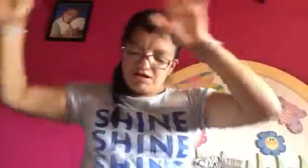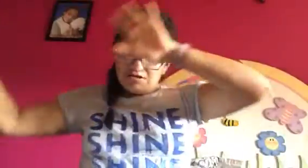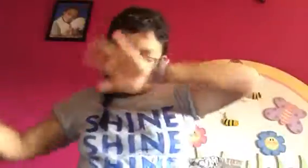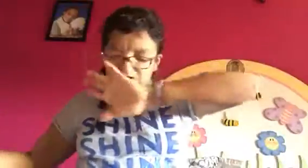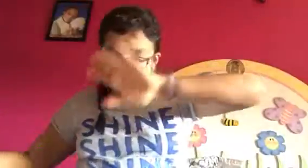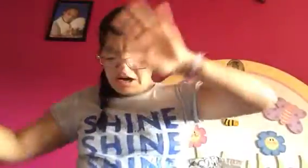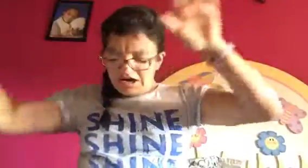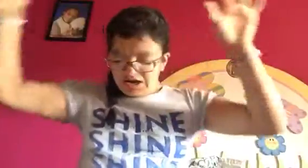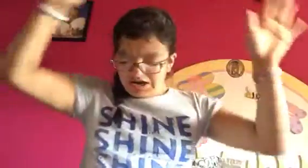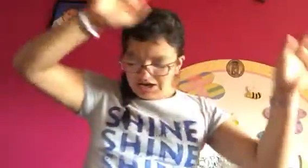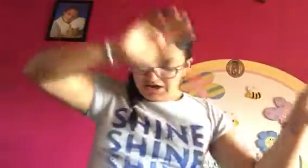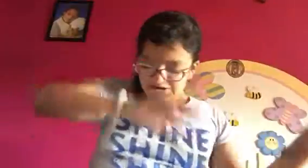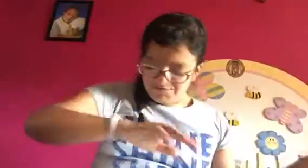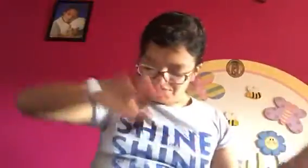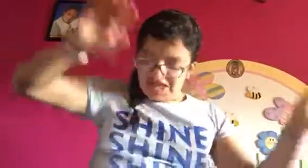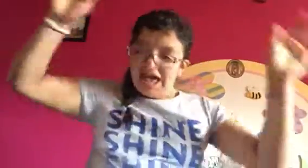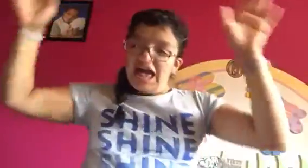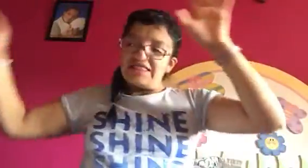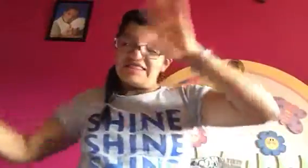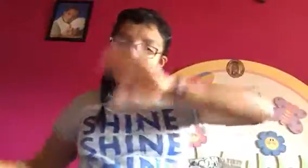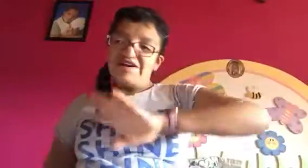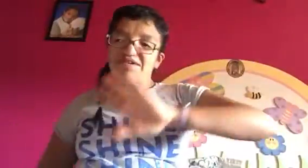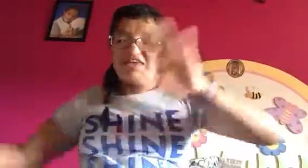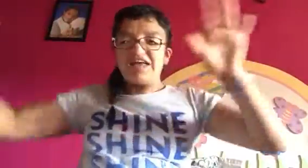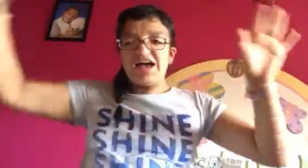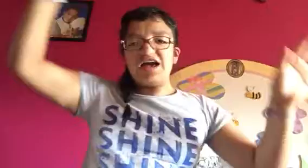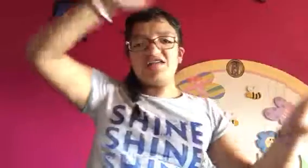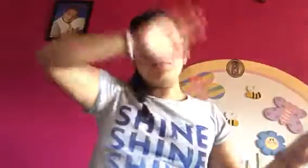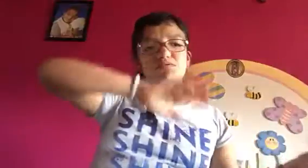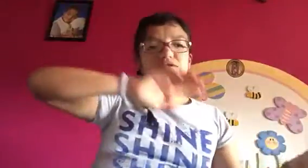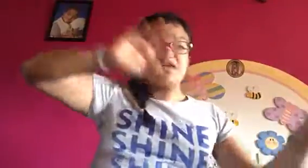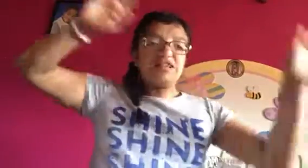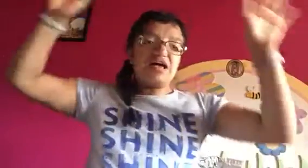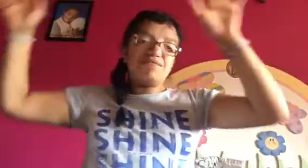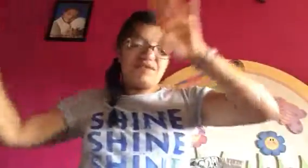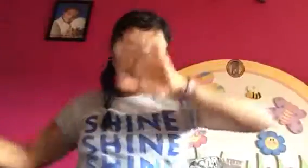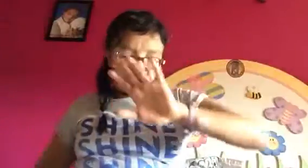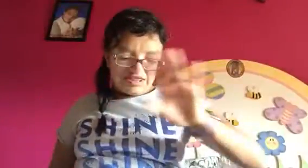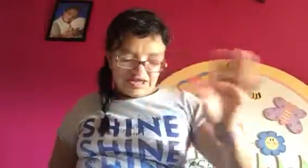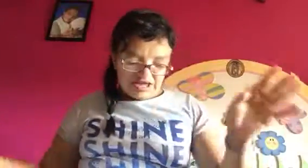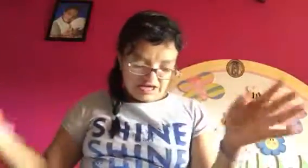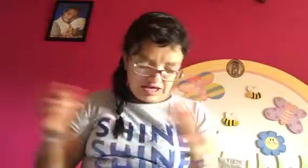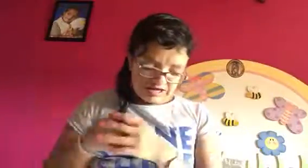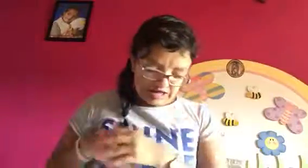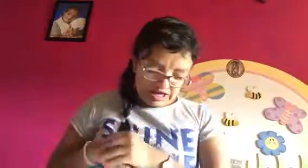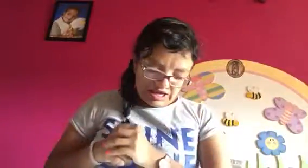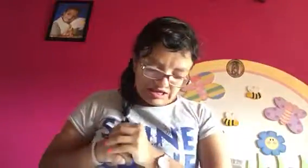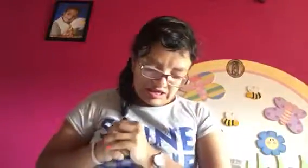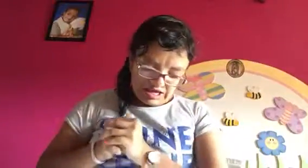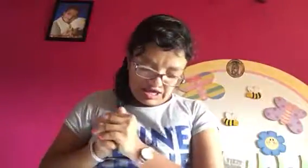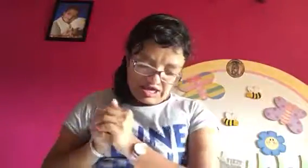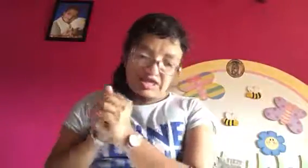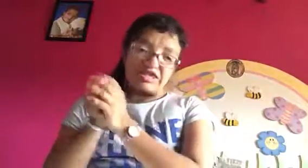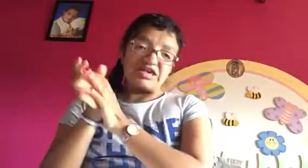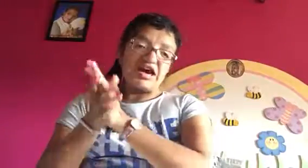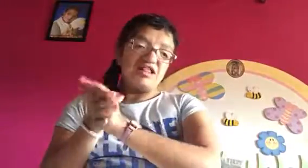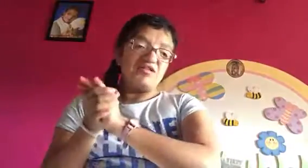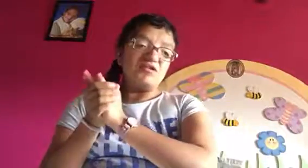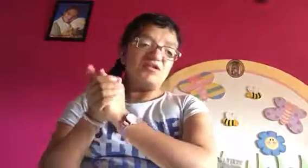al hogar. Navidad, dulce Navidad, es